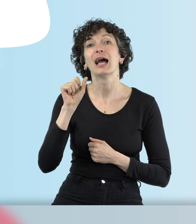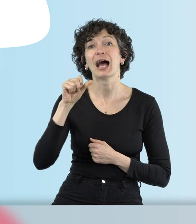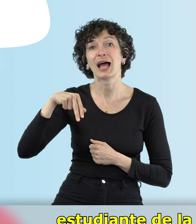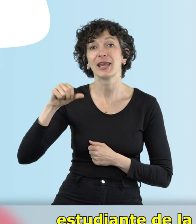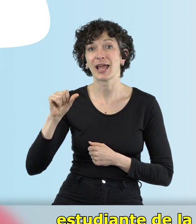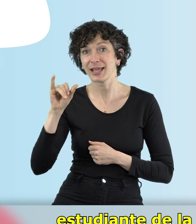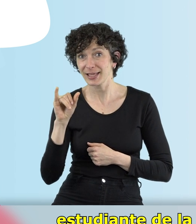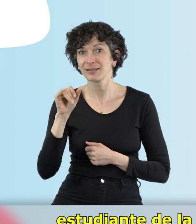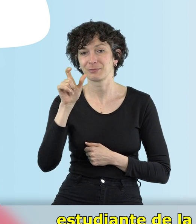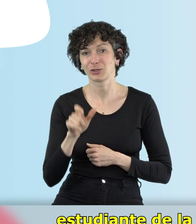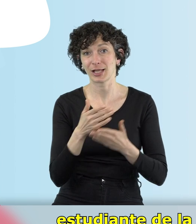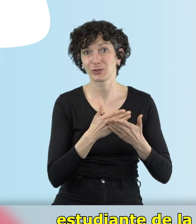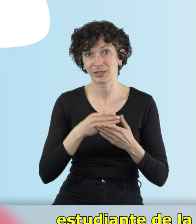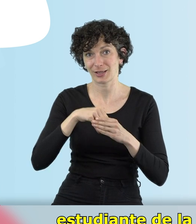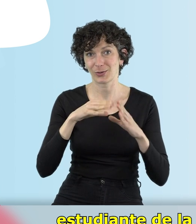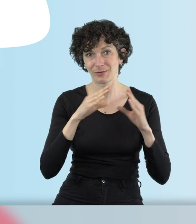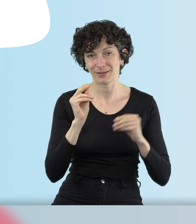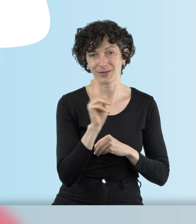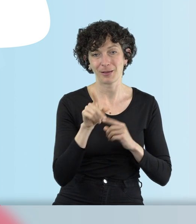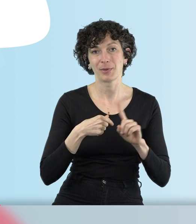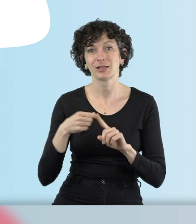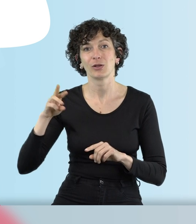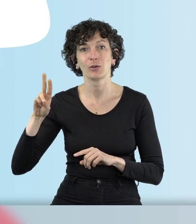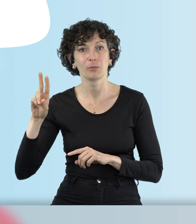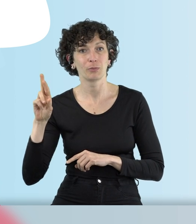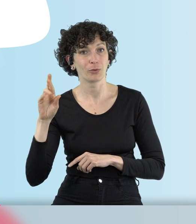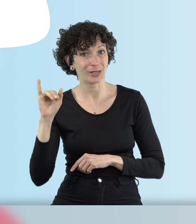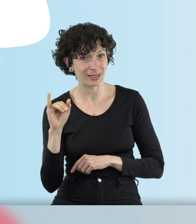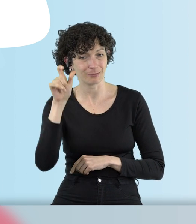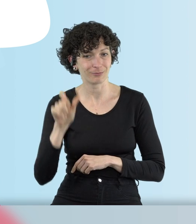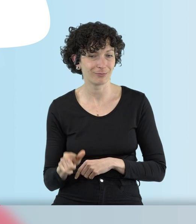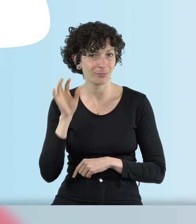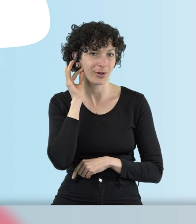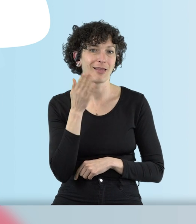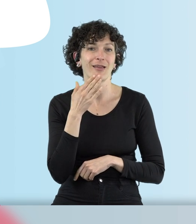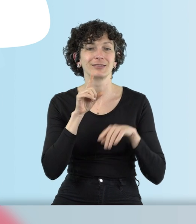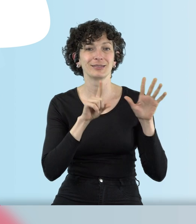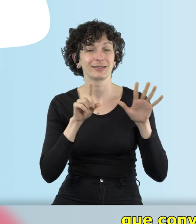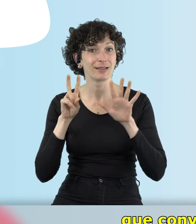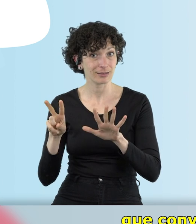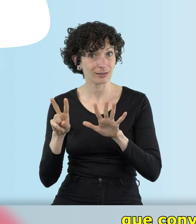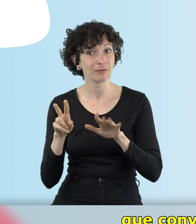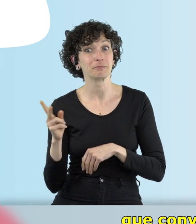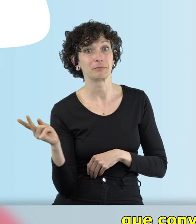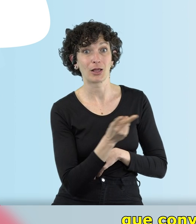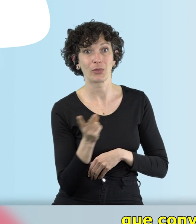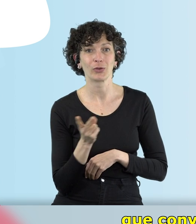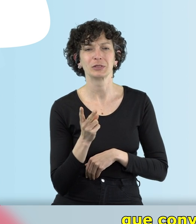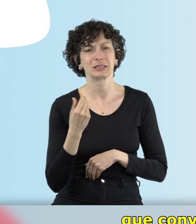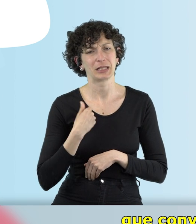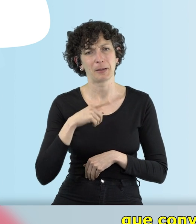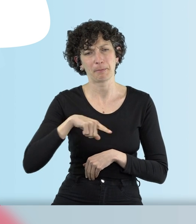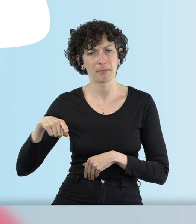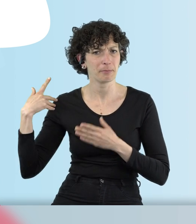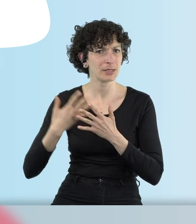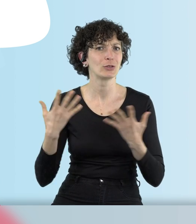Anaí, estudiante de la Universidad de Valladolid, y con Puri, una mujer de 67 años que conviven desde hace ya